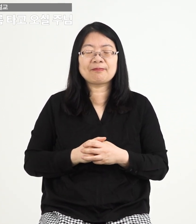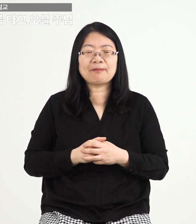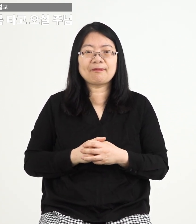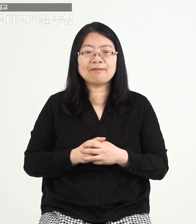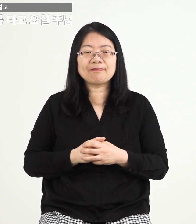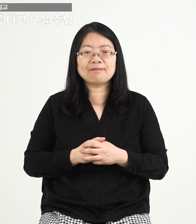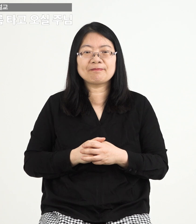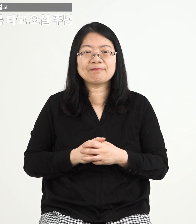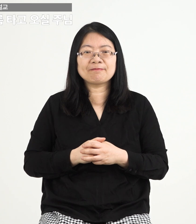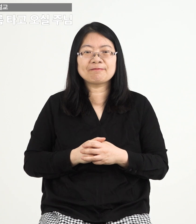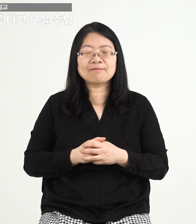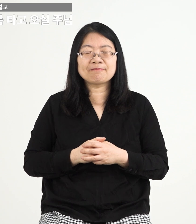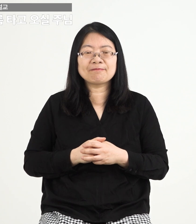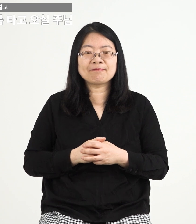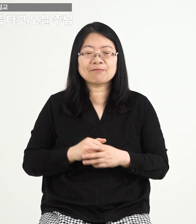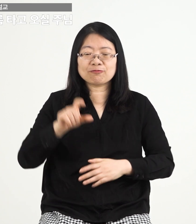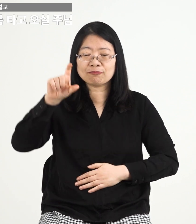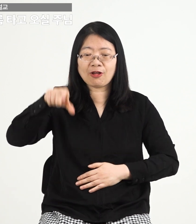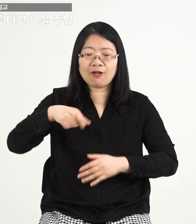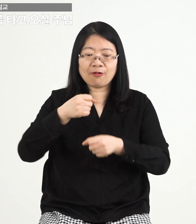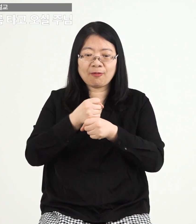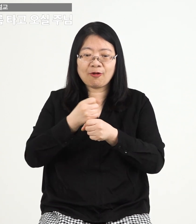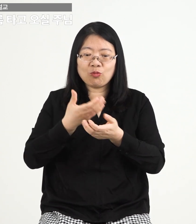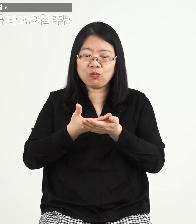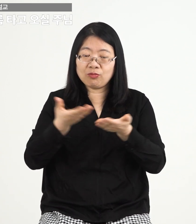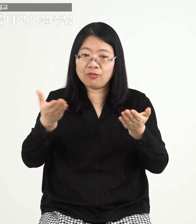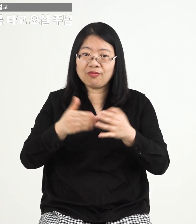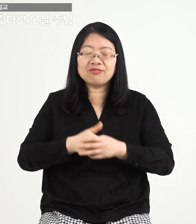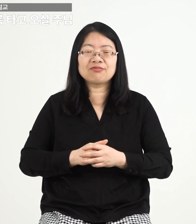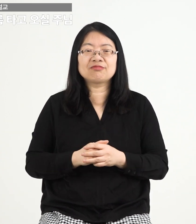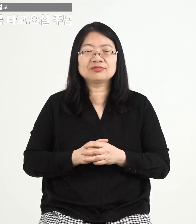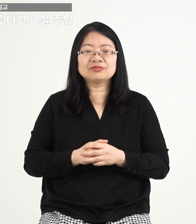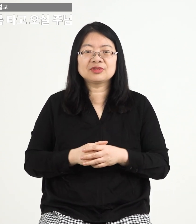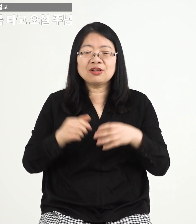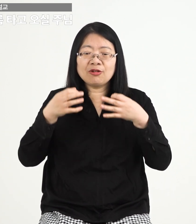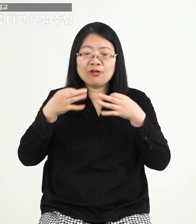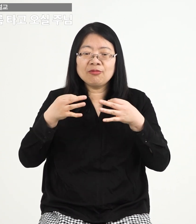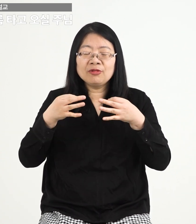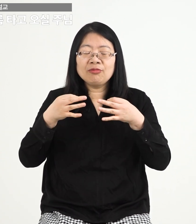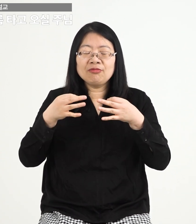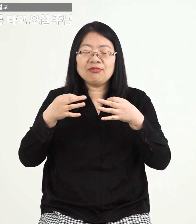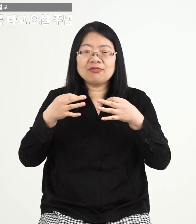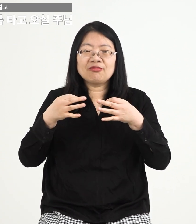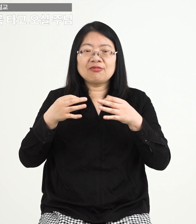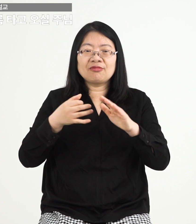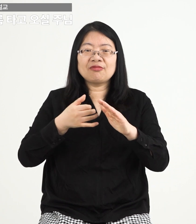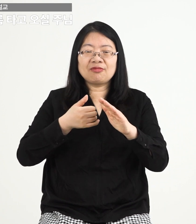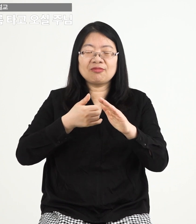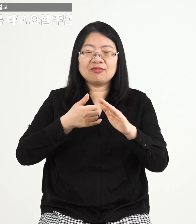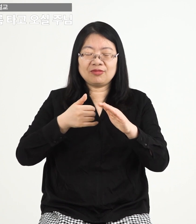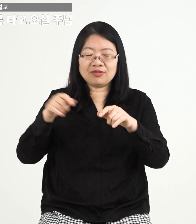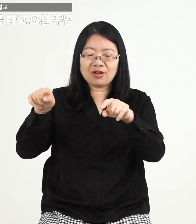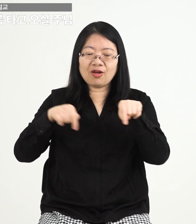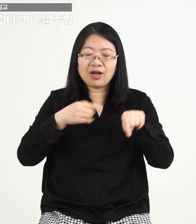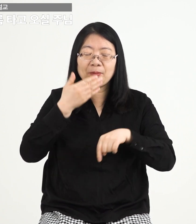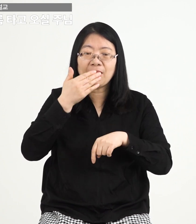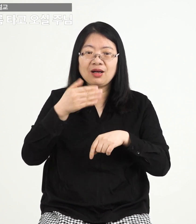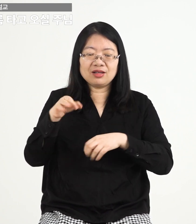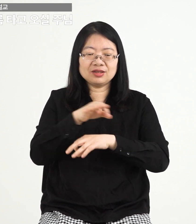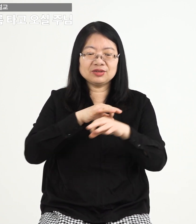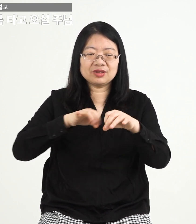그래야 카드도 발급이 되고 금융 거래도 할 수 있고 경제